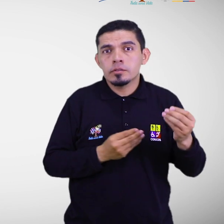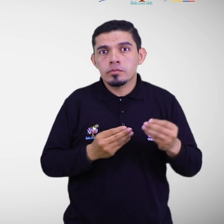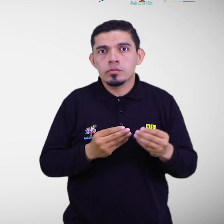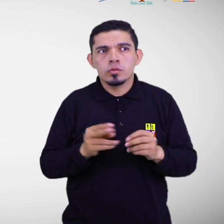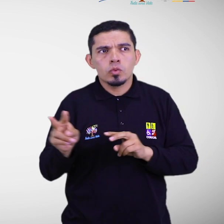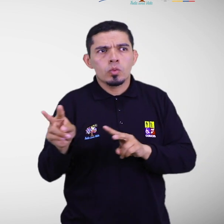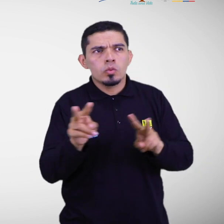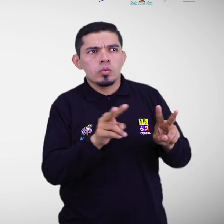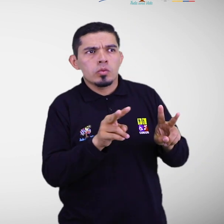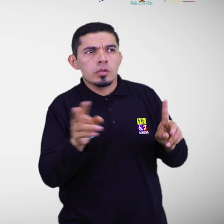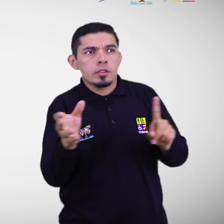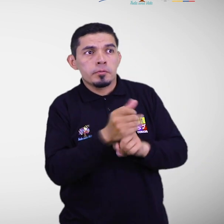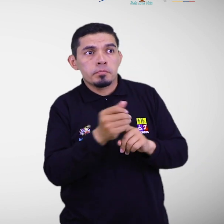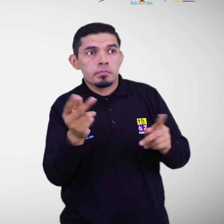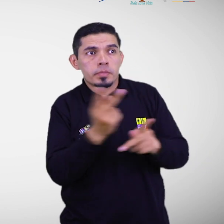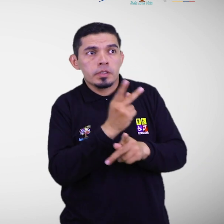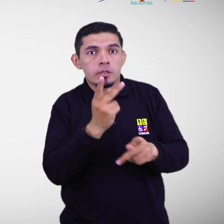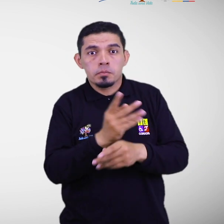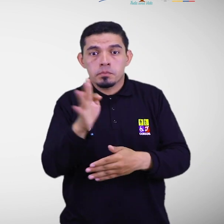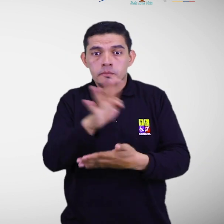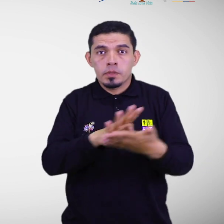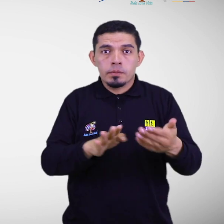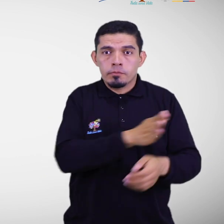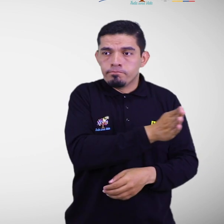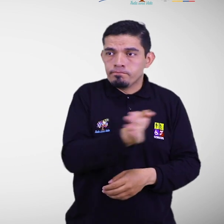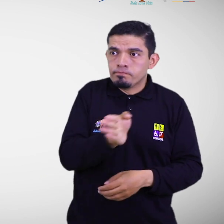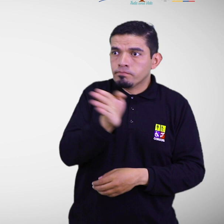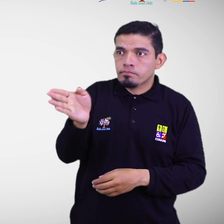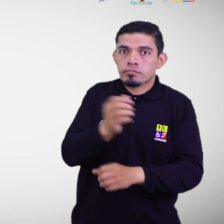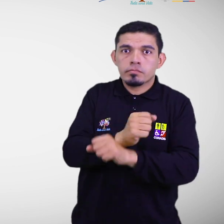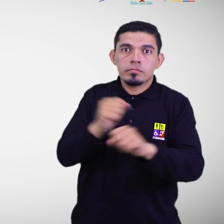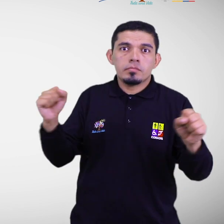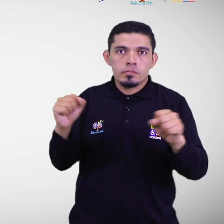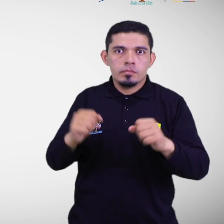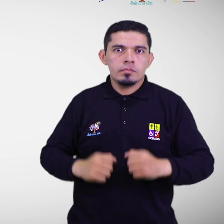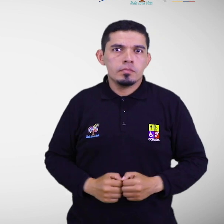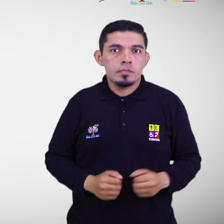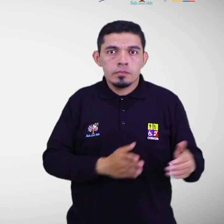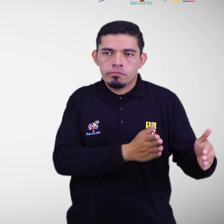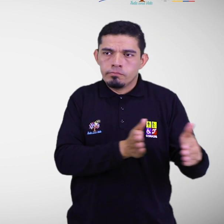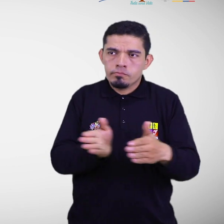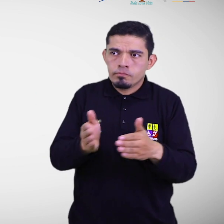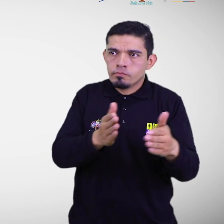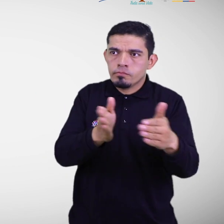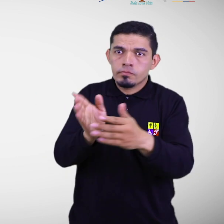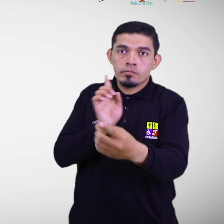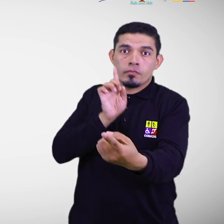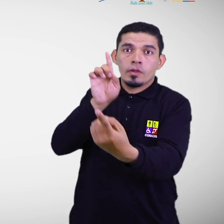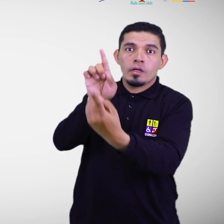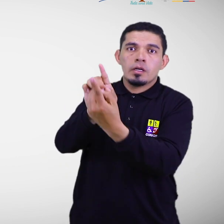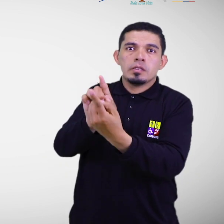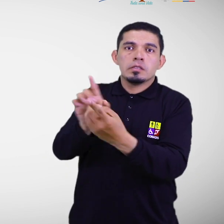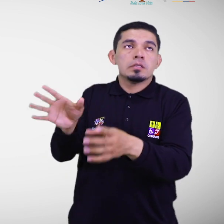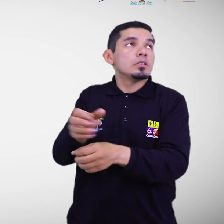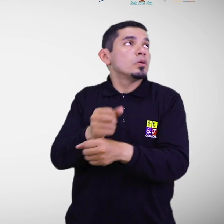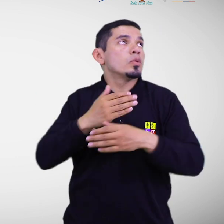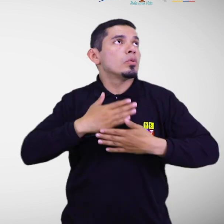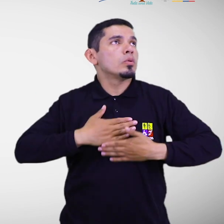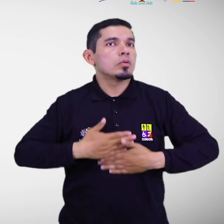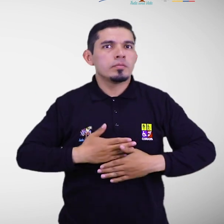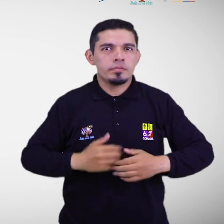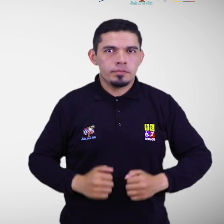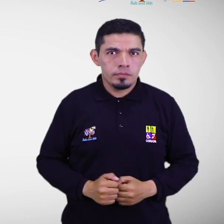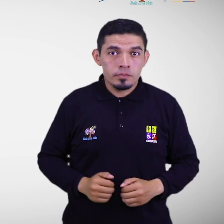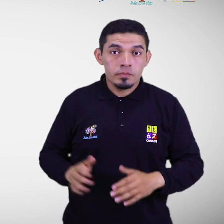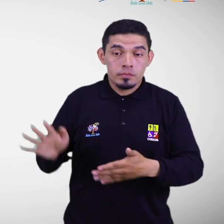Elaborar un mapa de evacuación, entendido como la vía que se debe seguir hasta llegar a la zona segura. Elaborar un mapa que